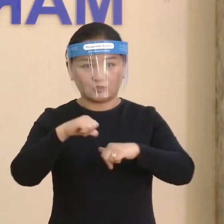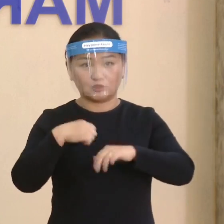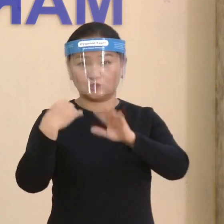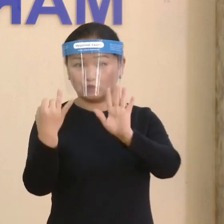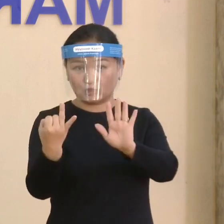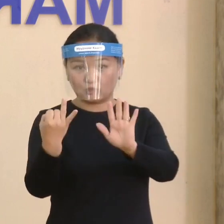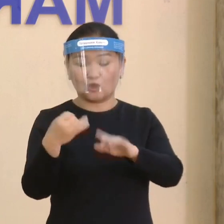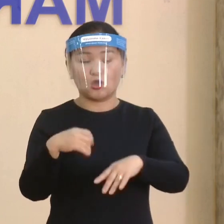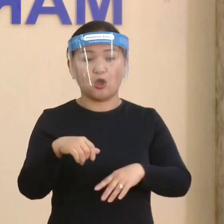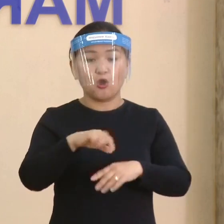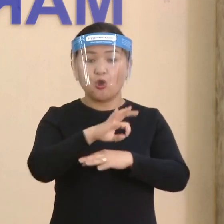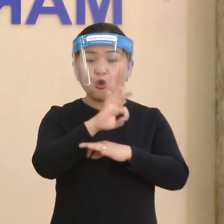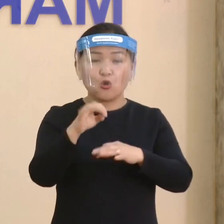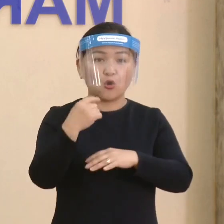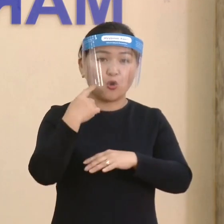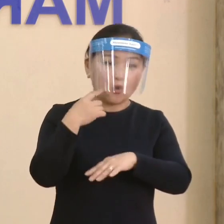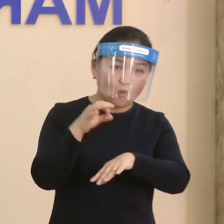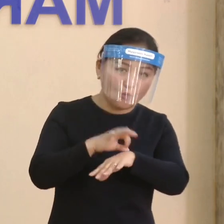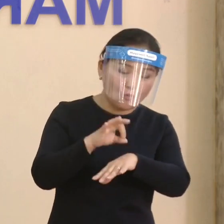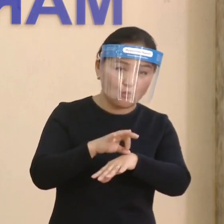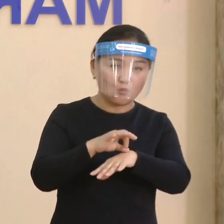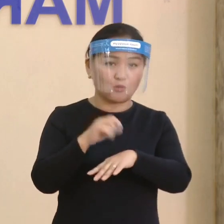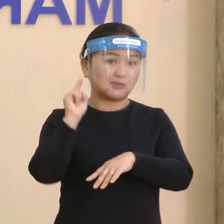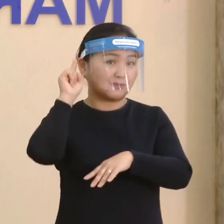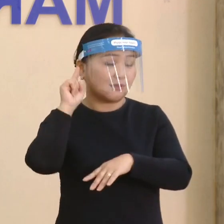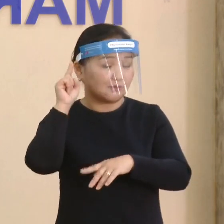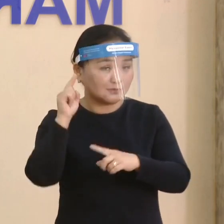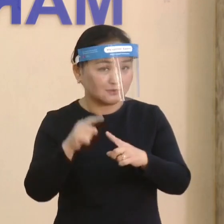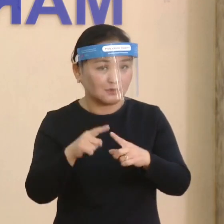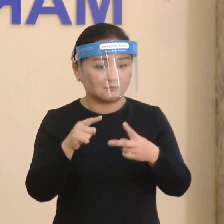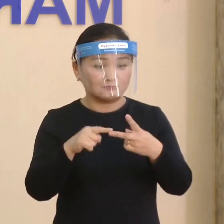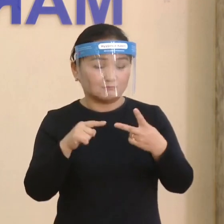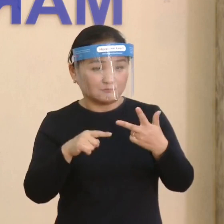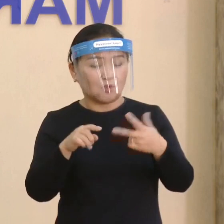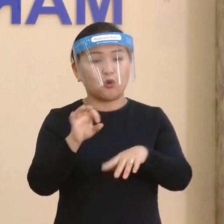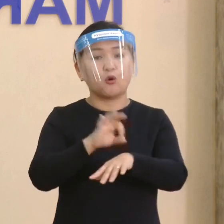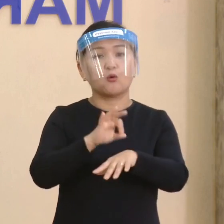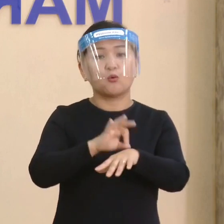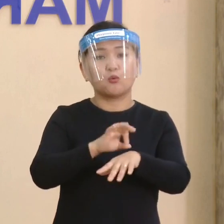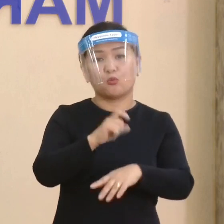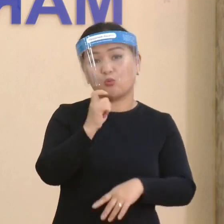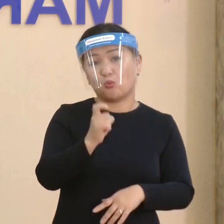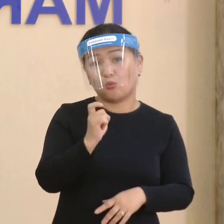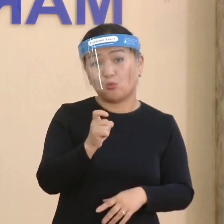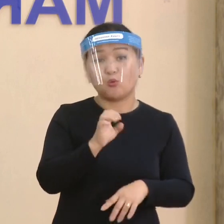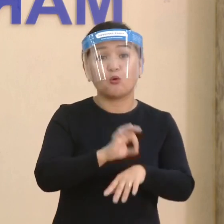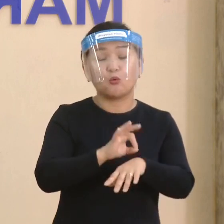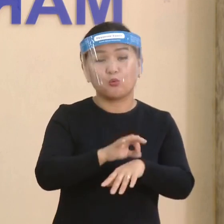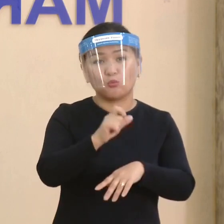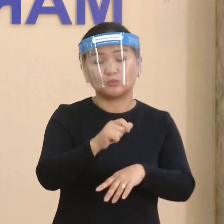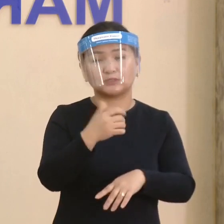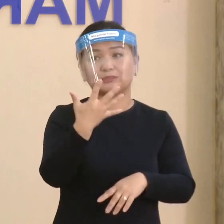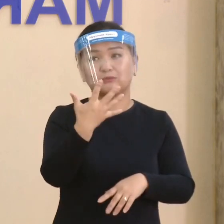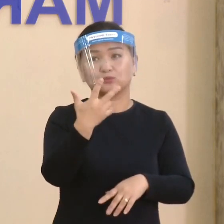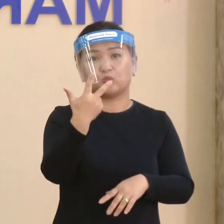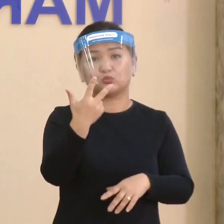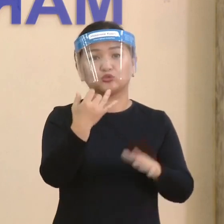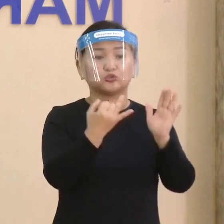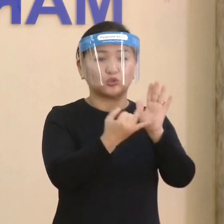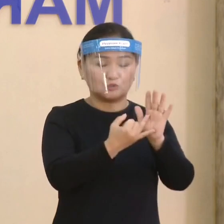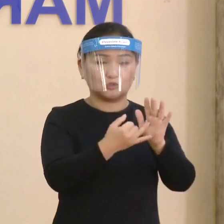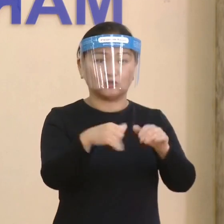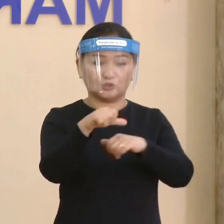за бусад одоо чихрийн шижин, артерийн даралт ихсэх зэрэг энэ өвчтөе хүмүүс бол нийтдээ